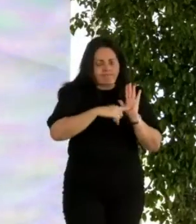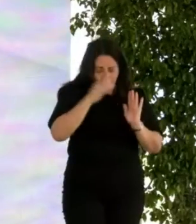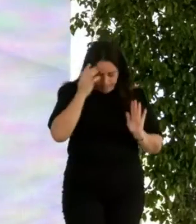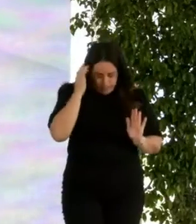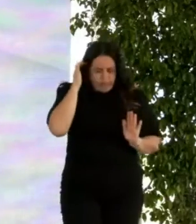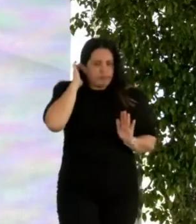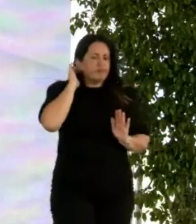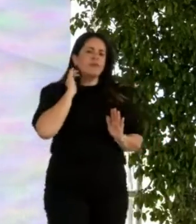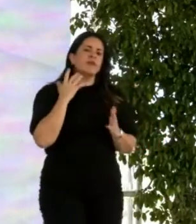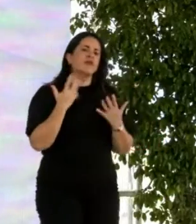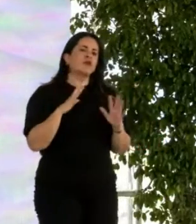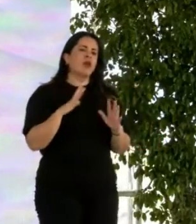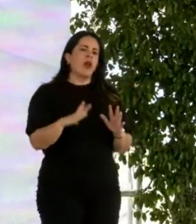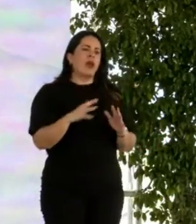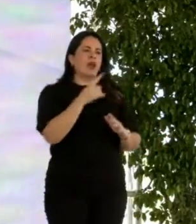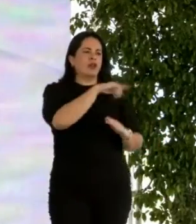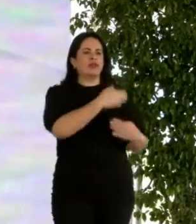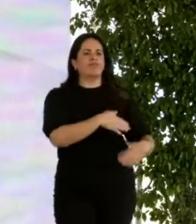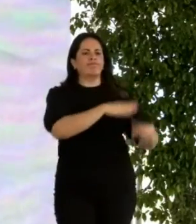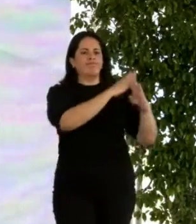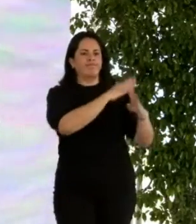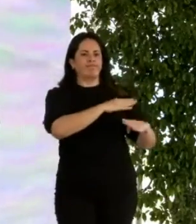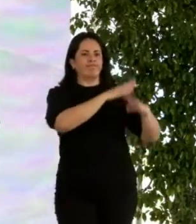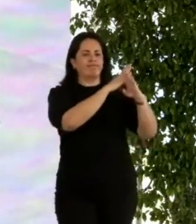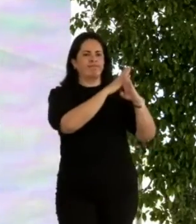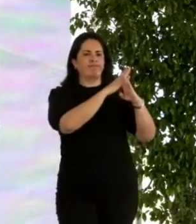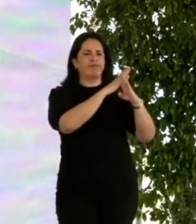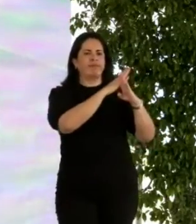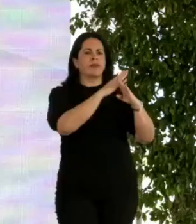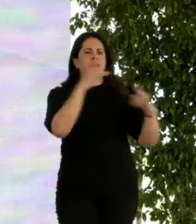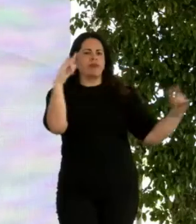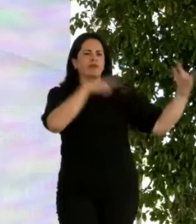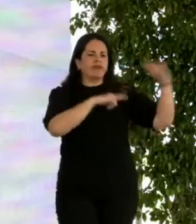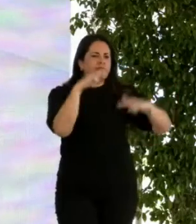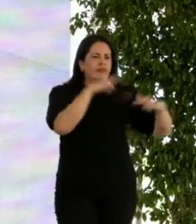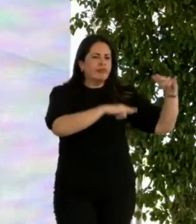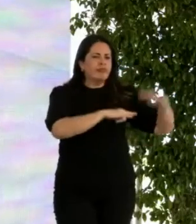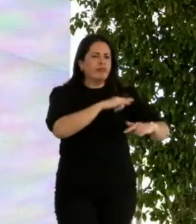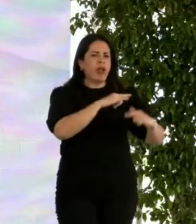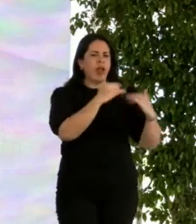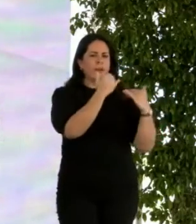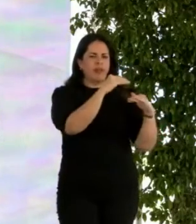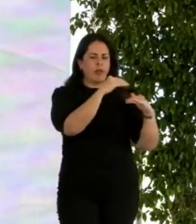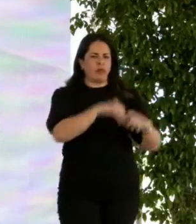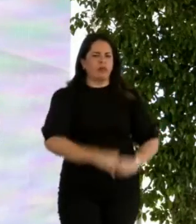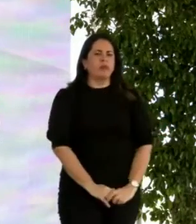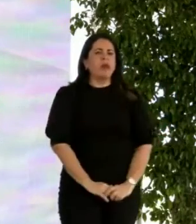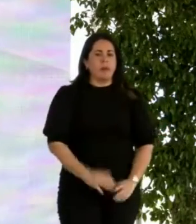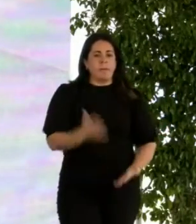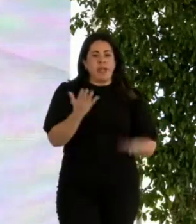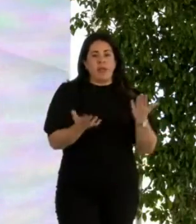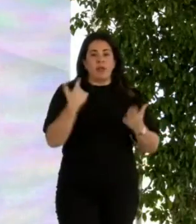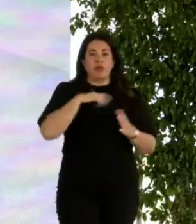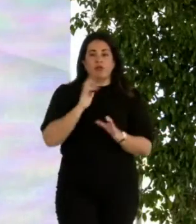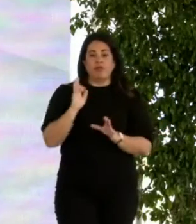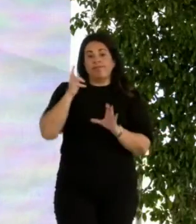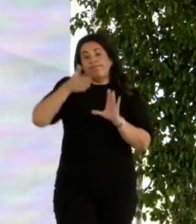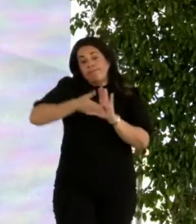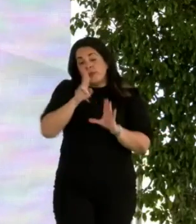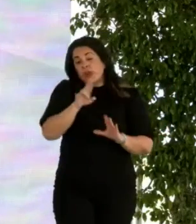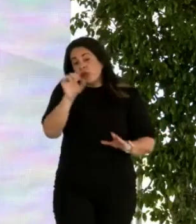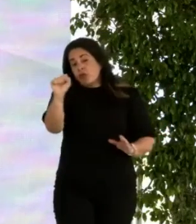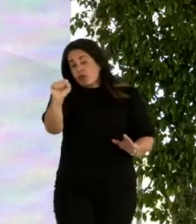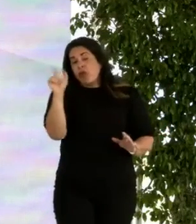para los cuales está restringiendo el movimiento aéreo. Así que nosotros somos parte de Estados Unidos,